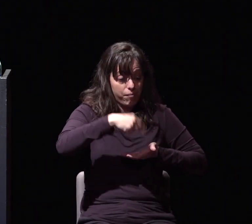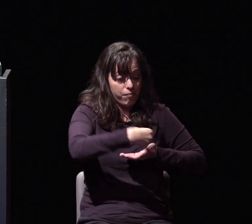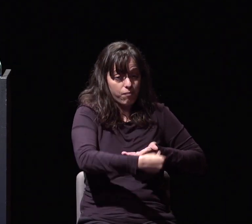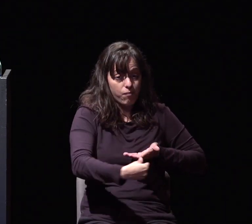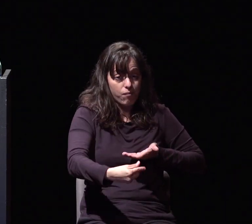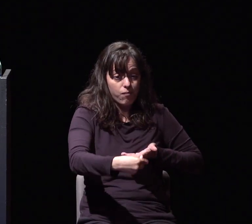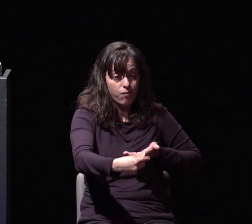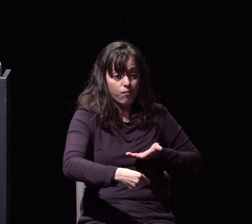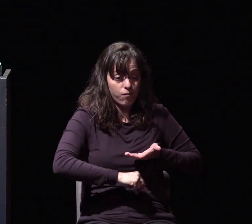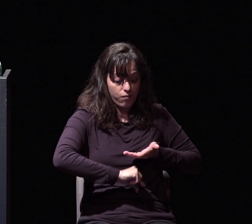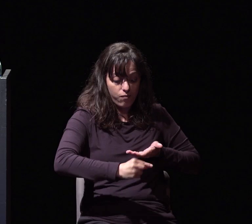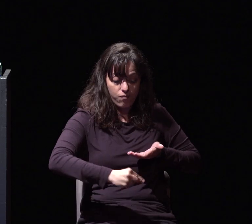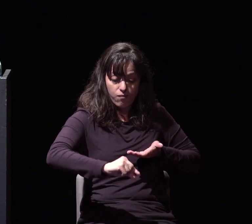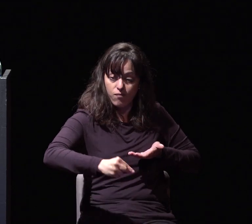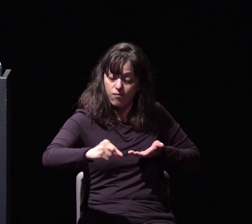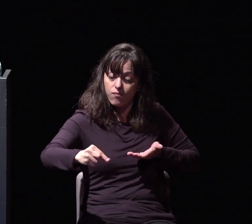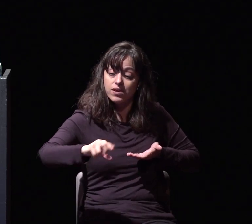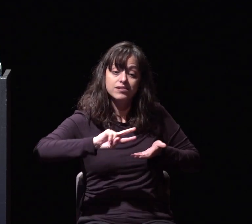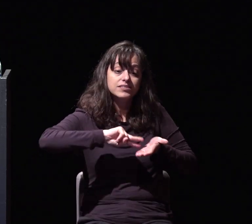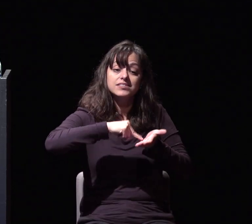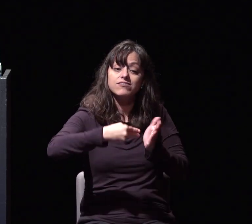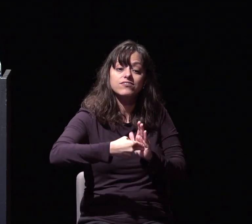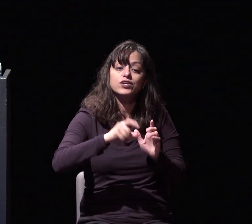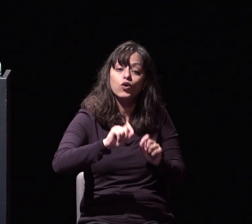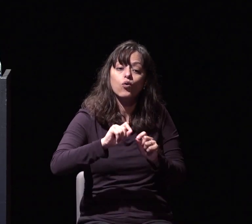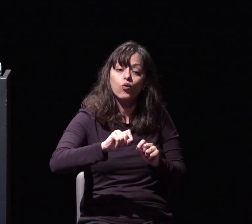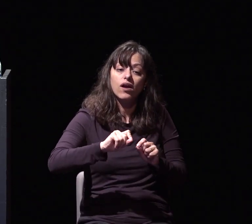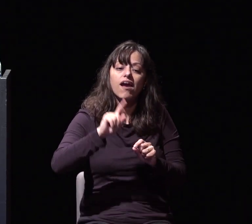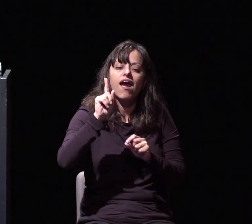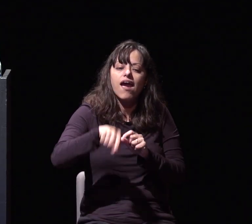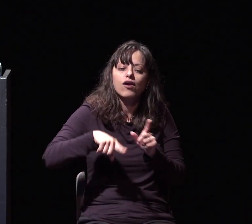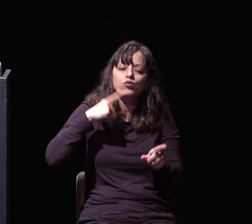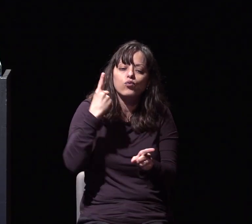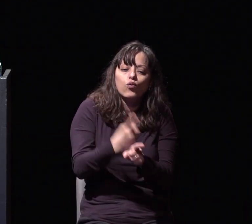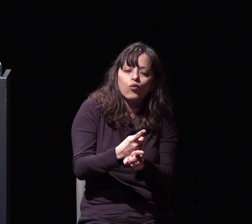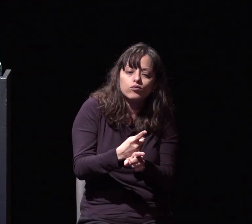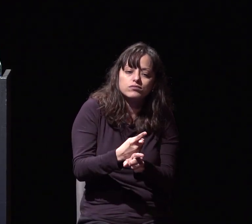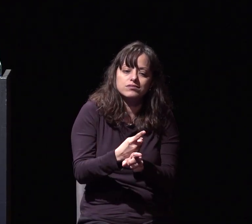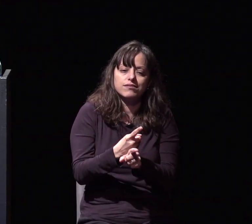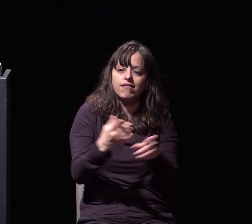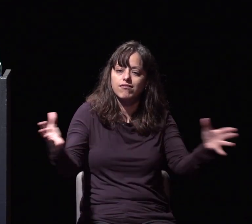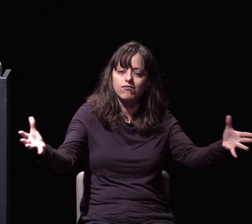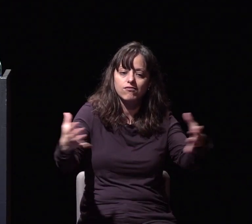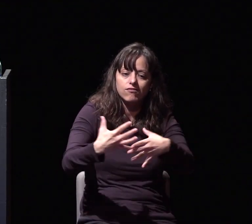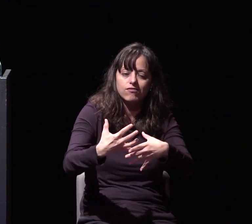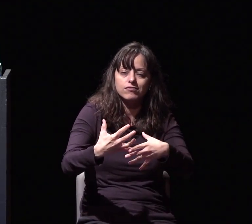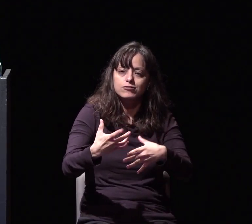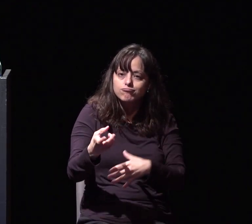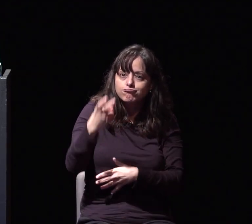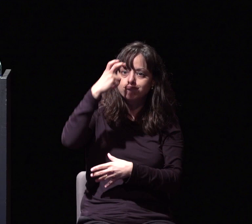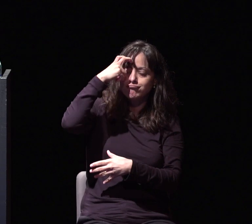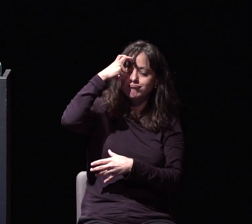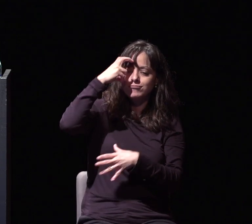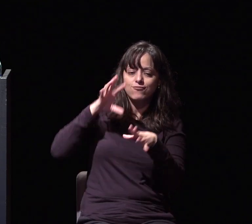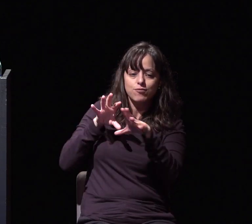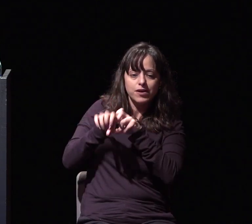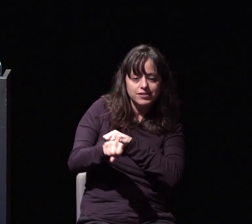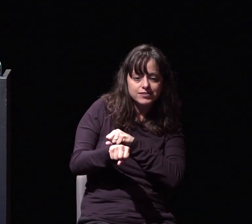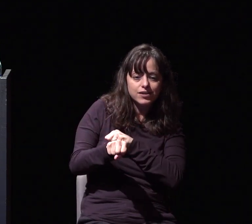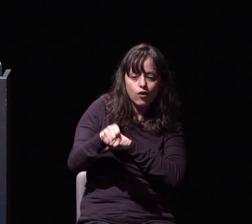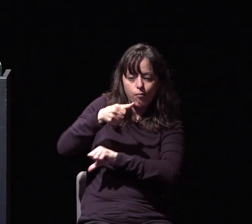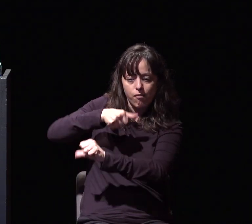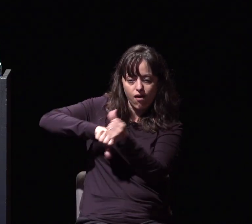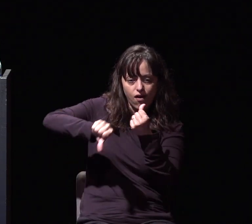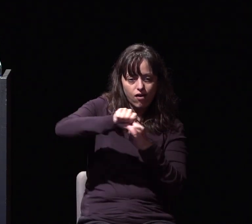de potenciais, aberto às relações, aos encontros, às formações, às metamorfoses